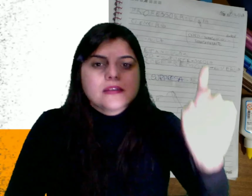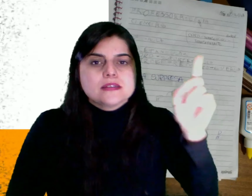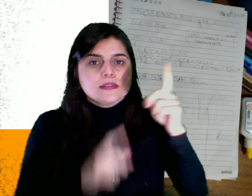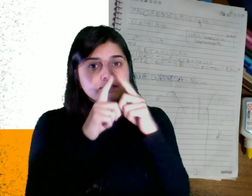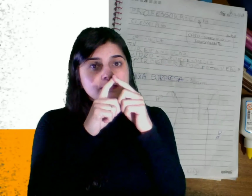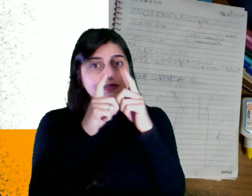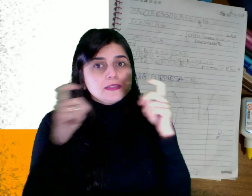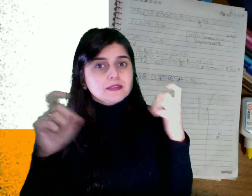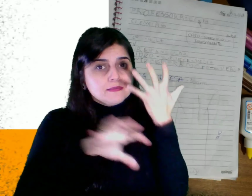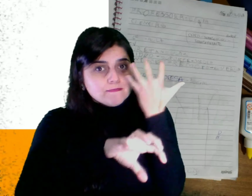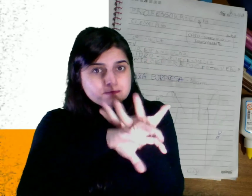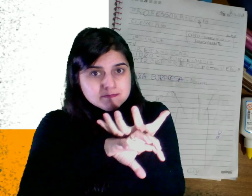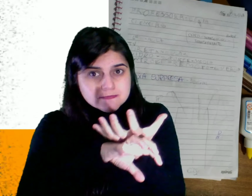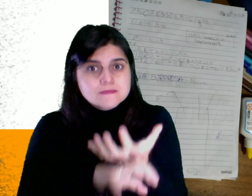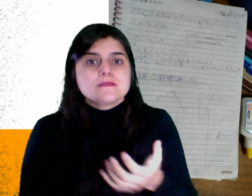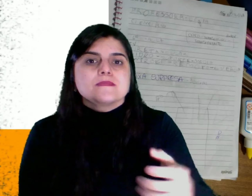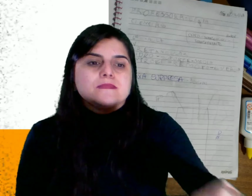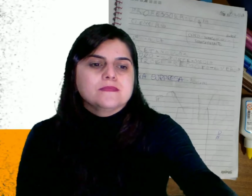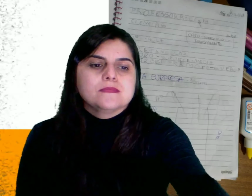ali embaixo.